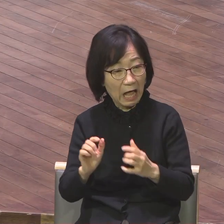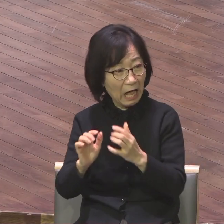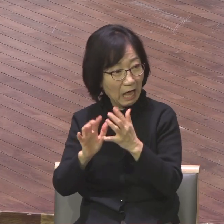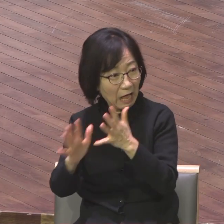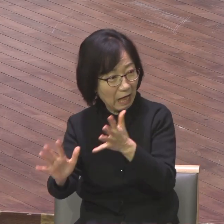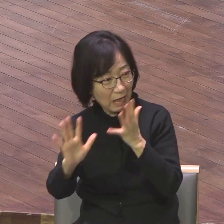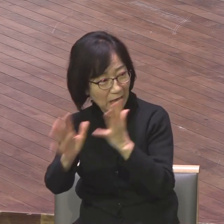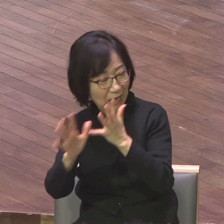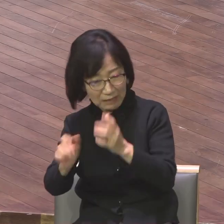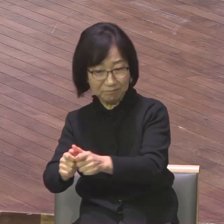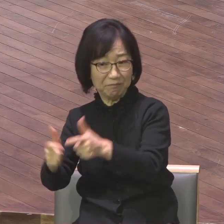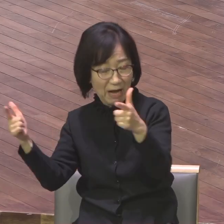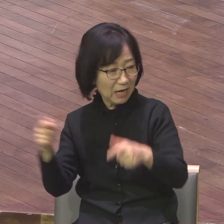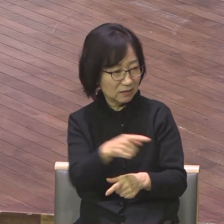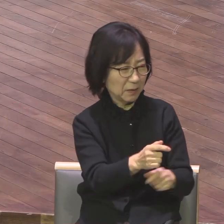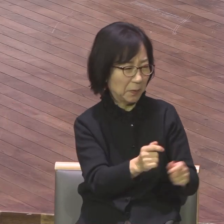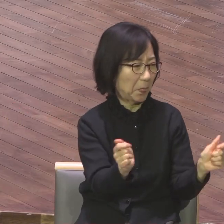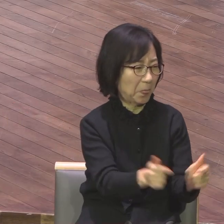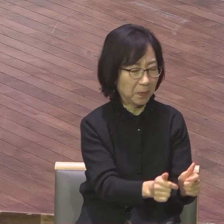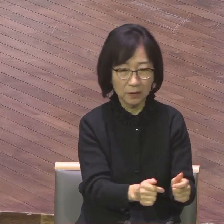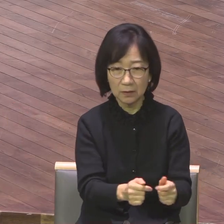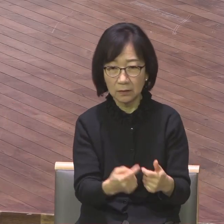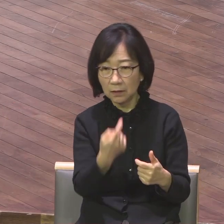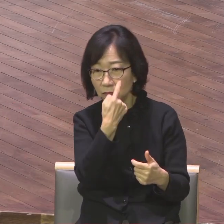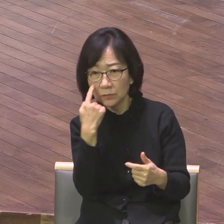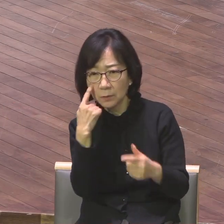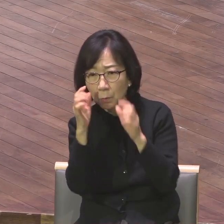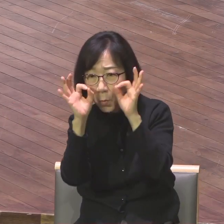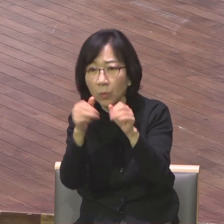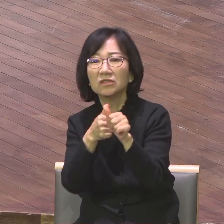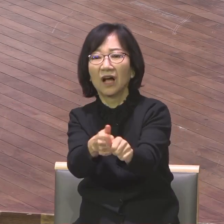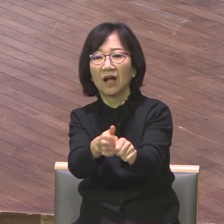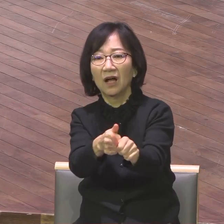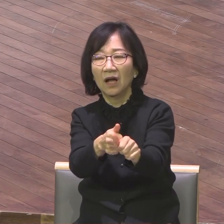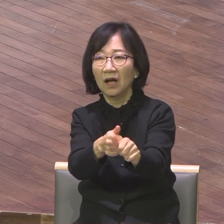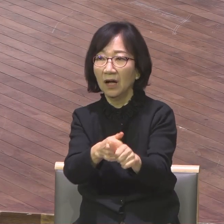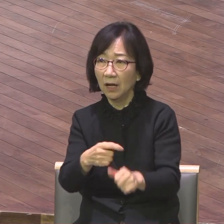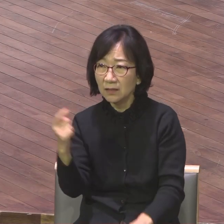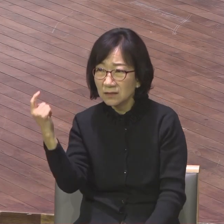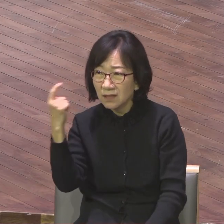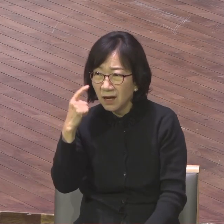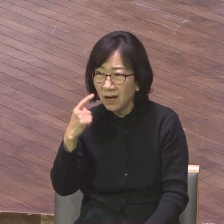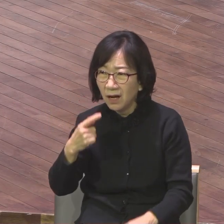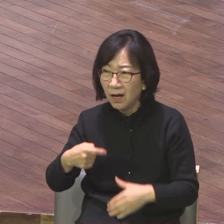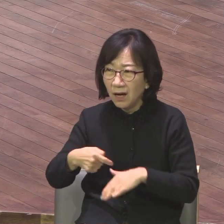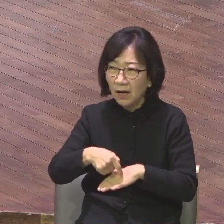거의 다 시험 들어붙이고 힘 빠져버려.